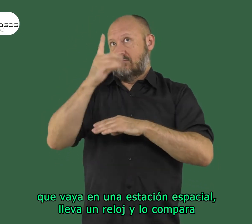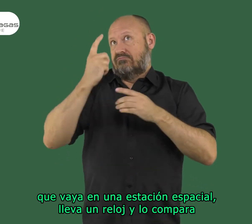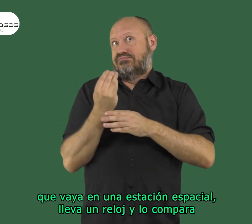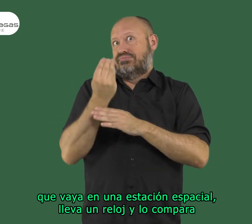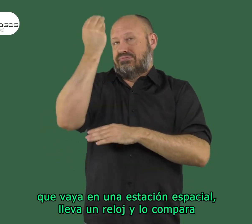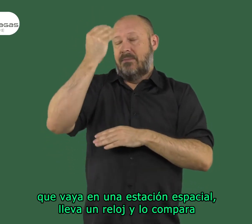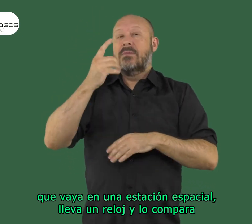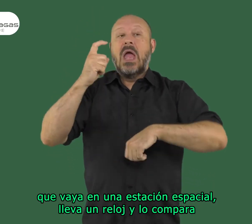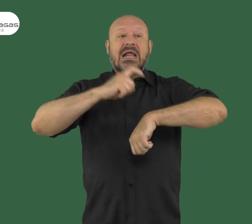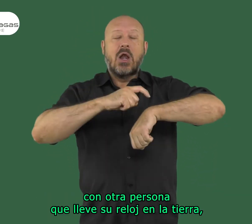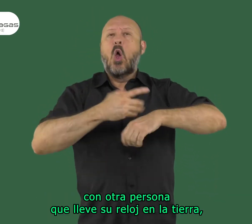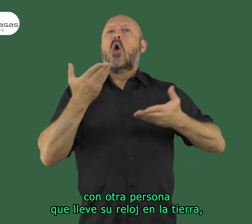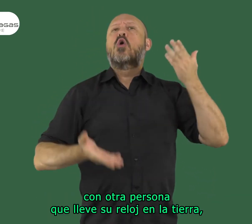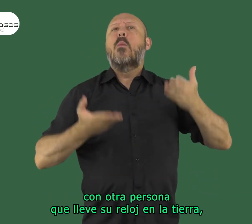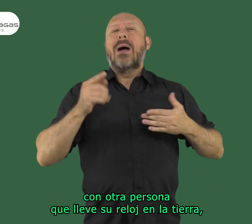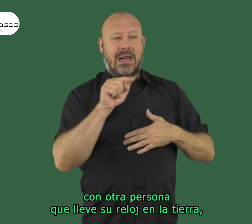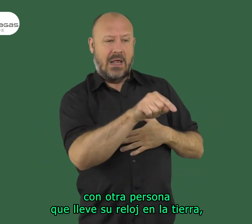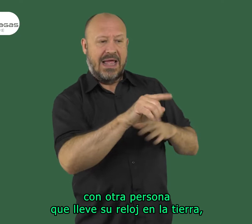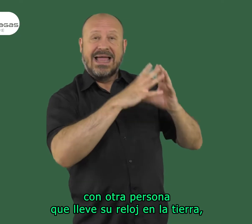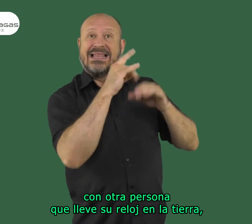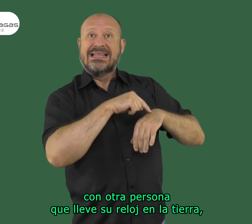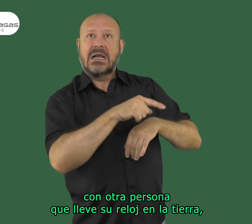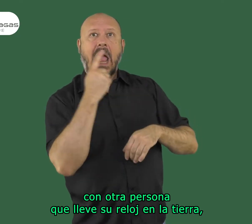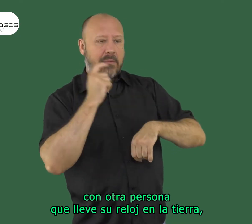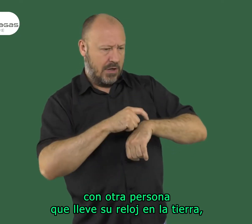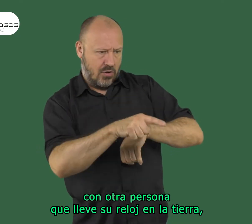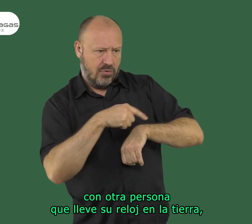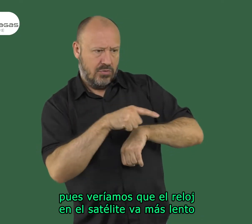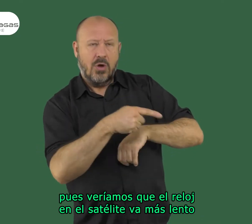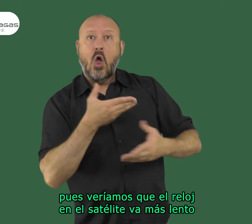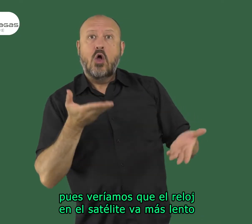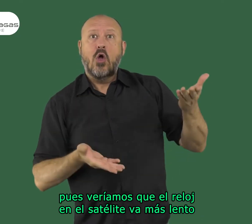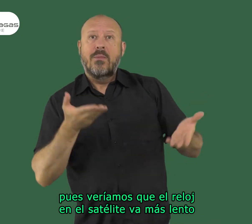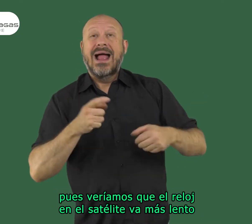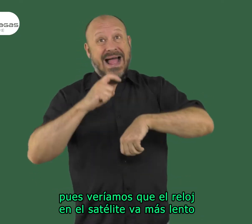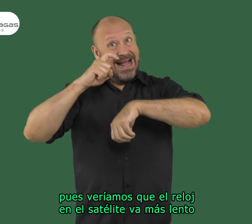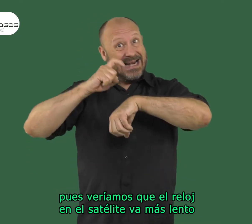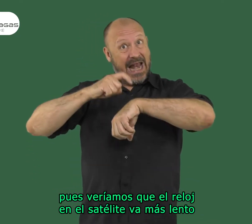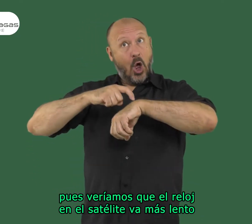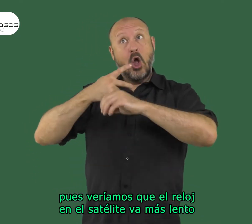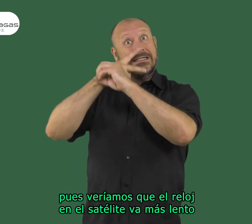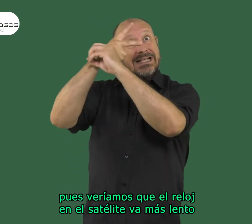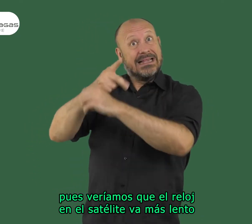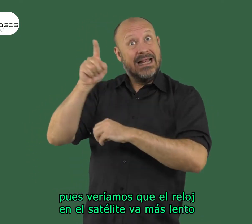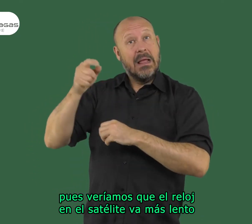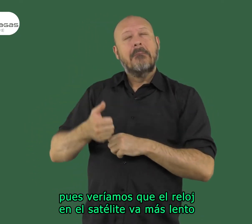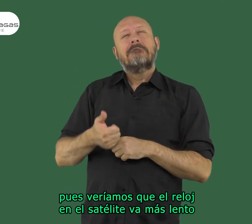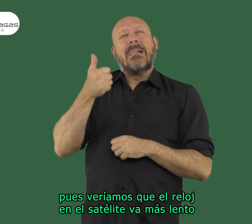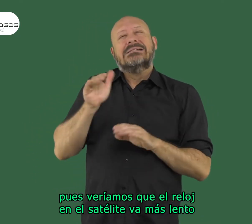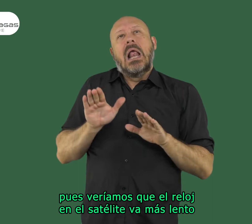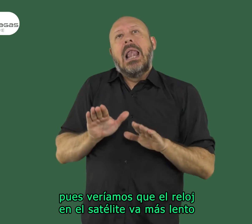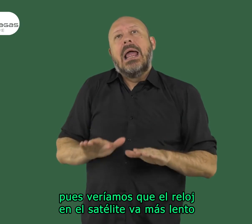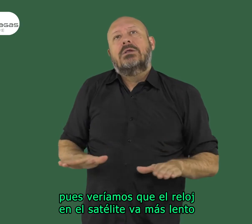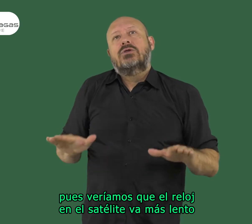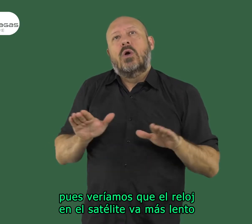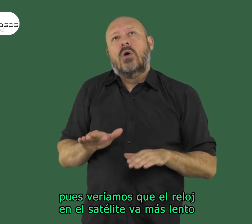lleva un reloj y la compara con otra persona que lleva su reloj en tierra, pues veríamos que el reloj en el